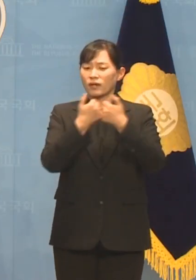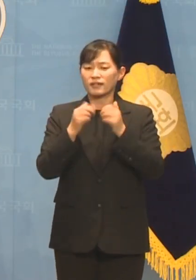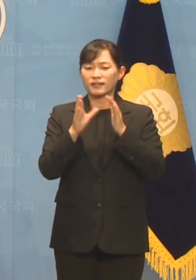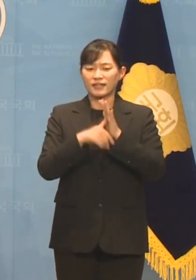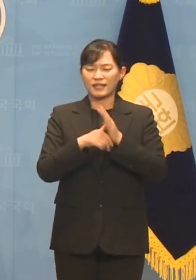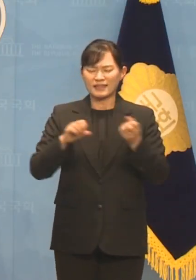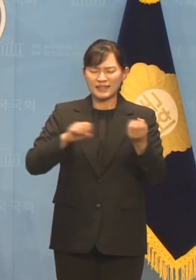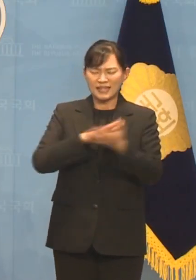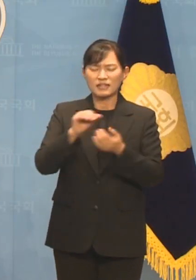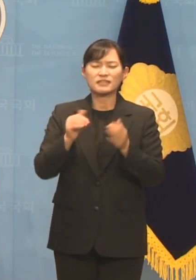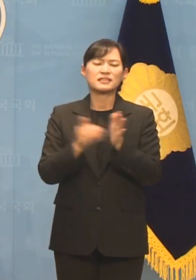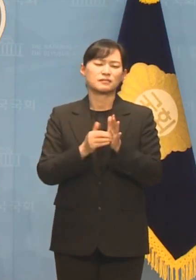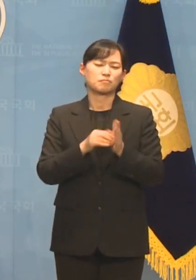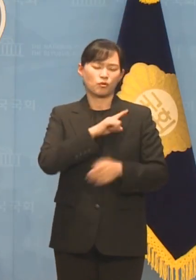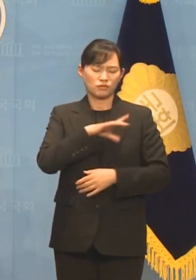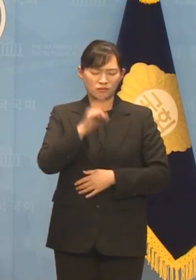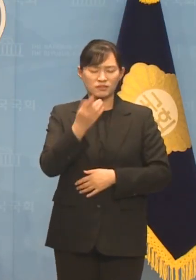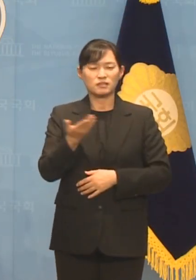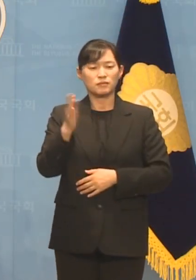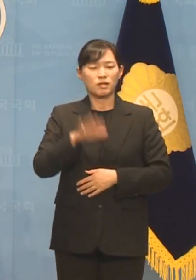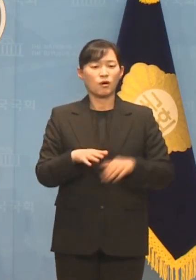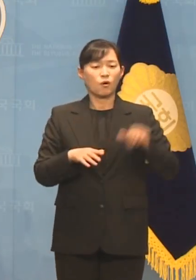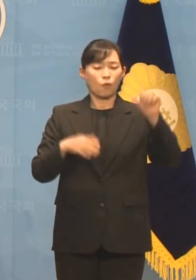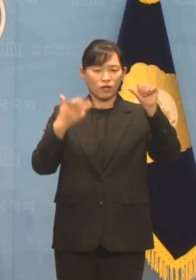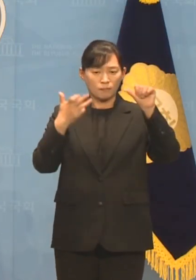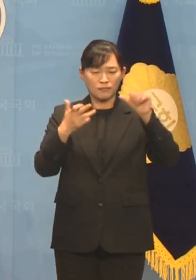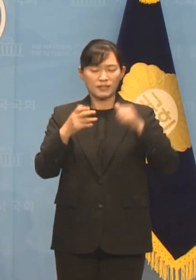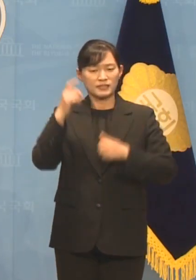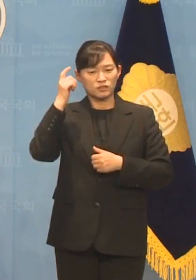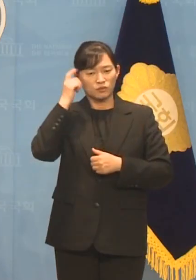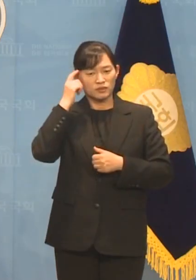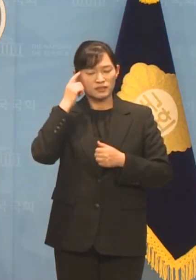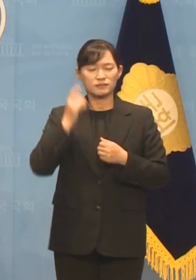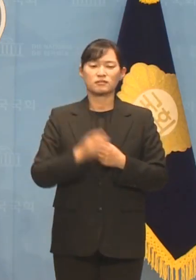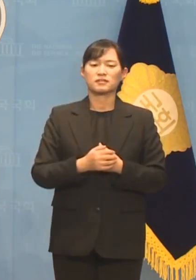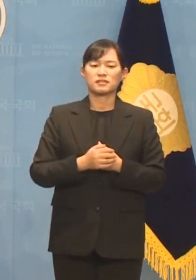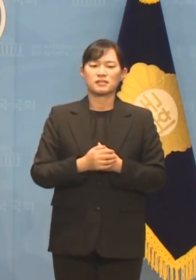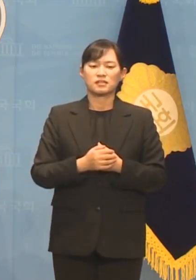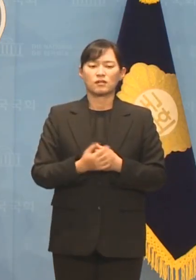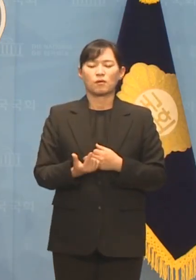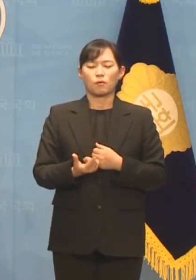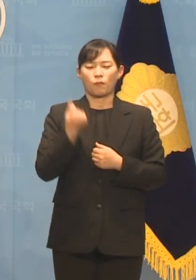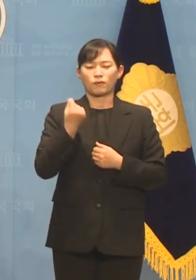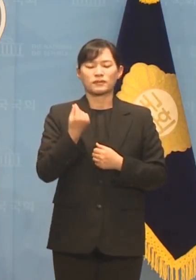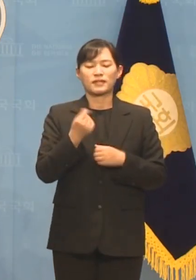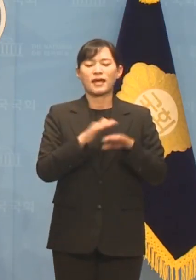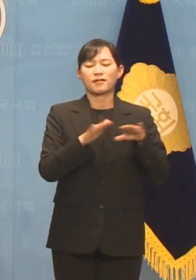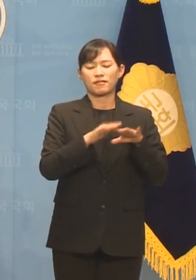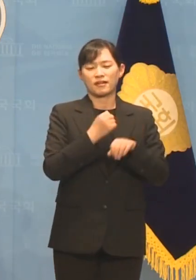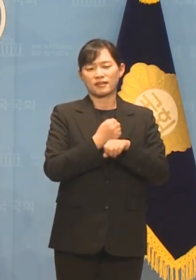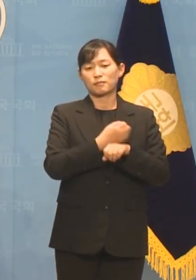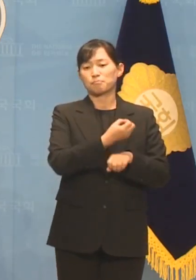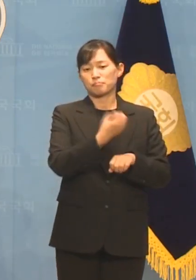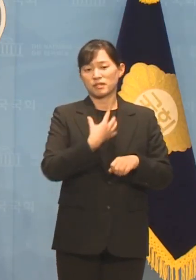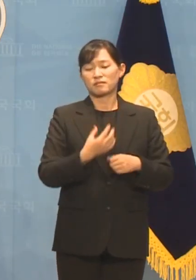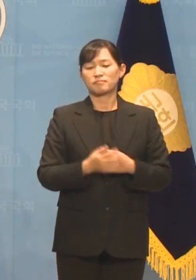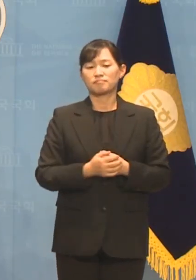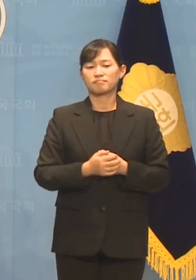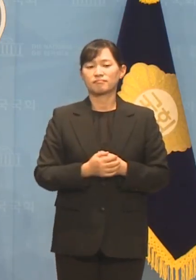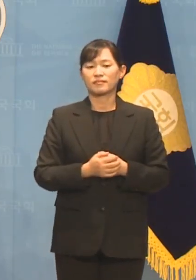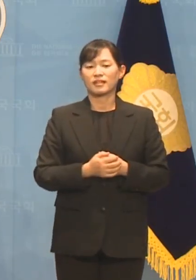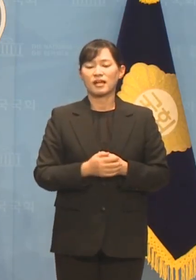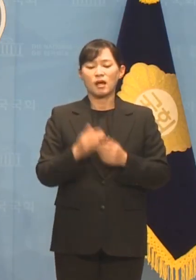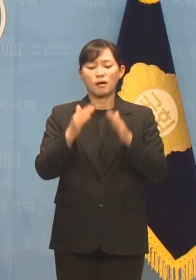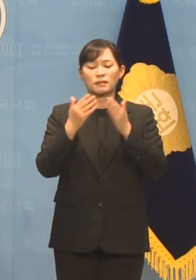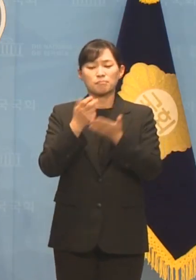종식이 먼저이지만 5.18 정신과 개헌 요건 강화는 곧바로 처리할 수 있을 것이라며 언급하기도 하였습니다. 개헌에